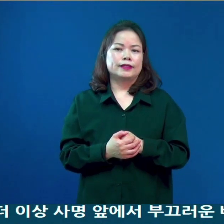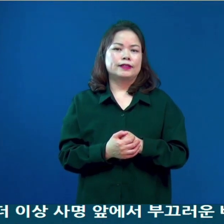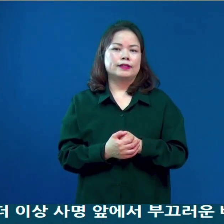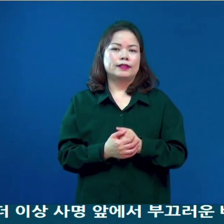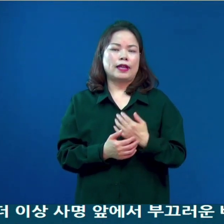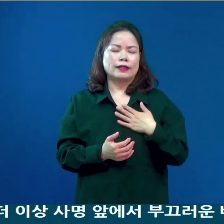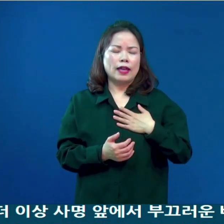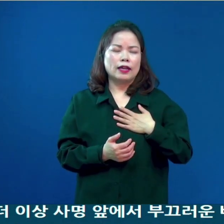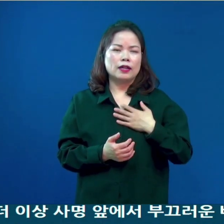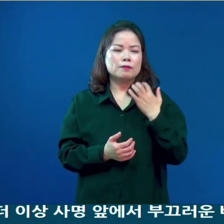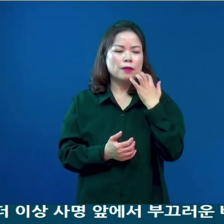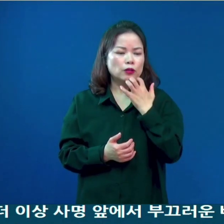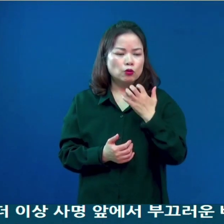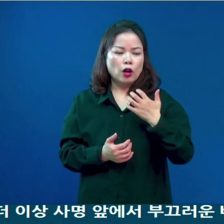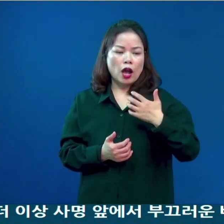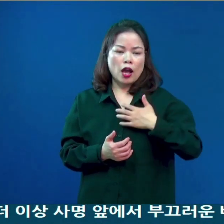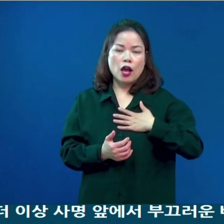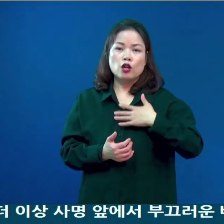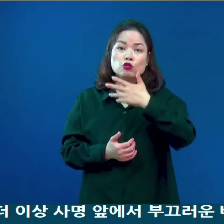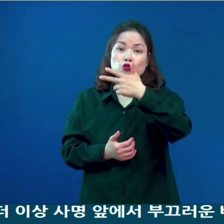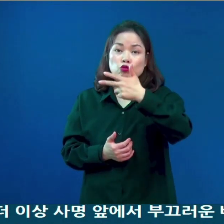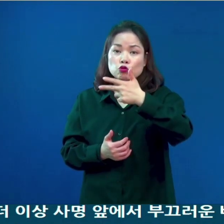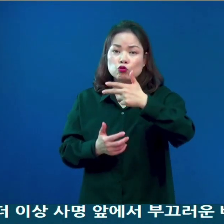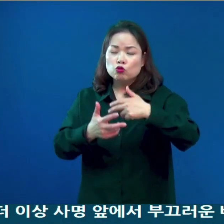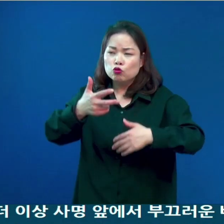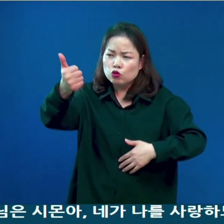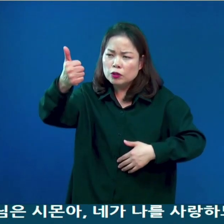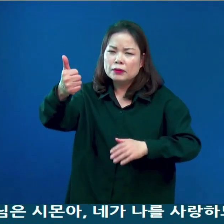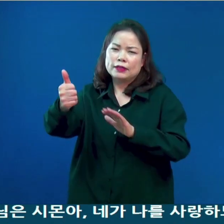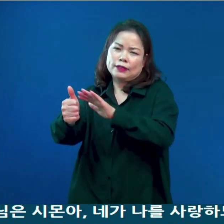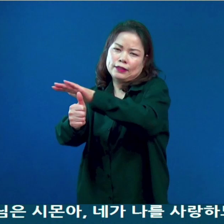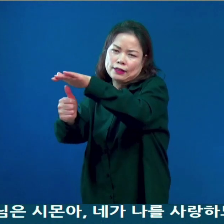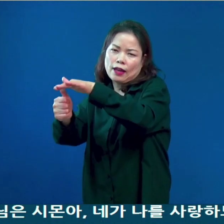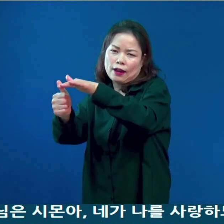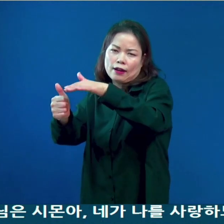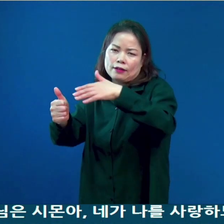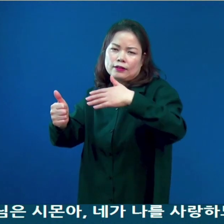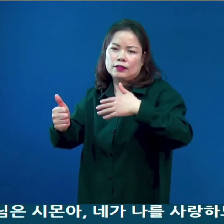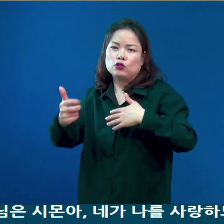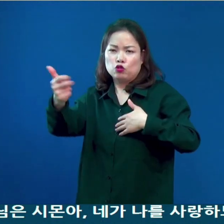내가 주님을 사랑하는 줄을 주님이 아시나이다.